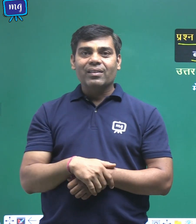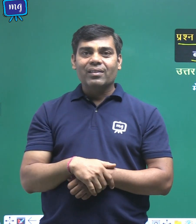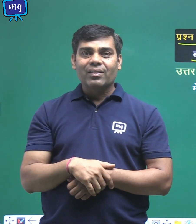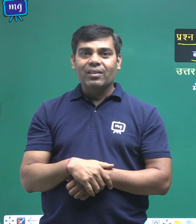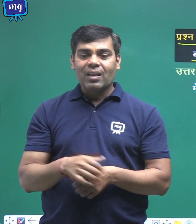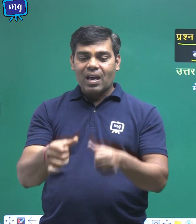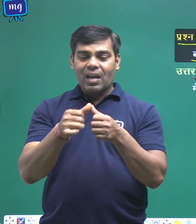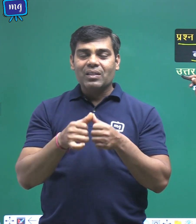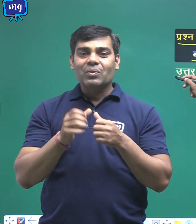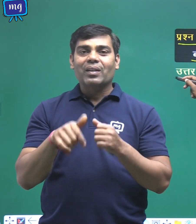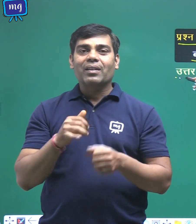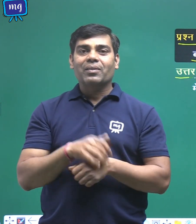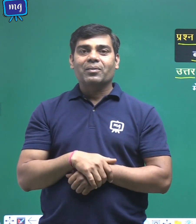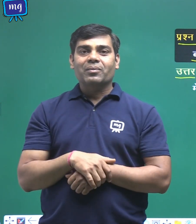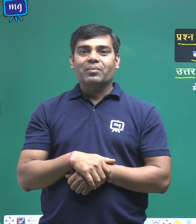उत्तर है